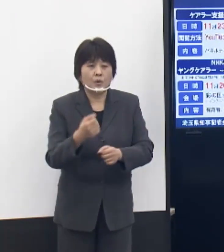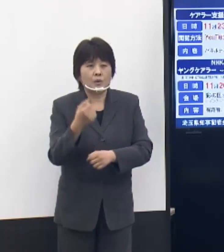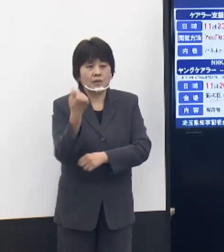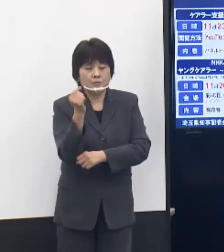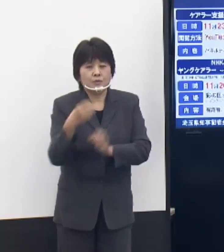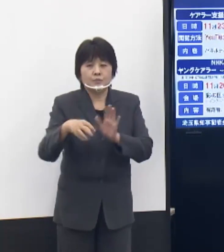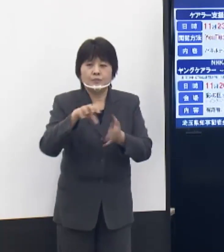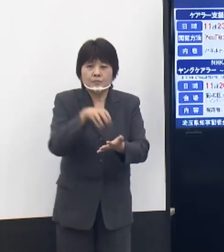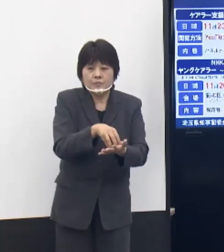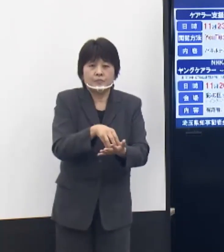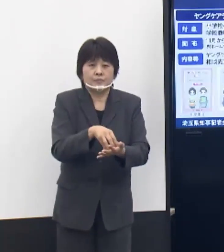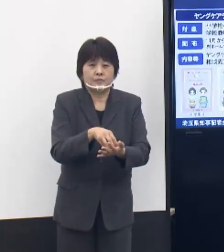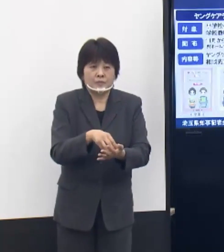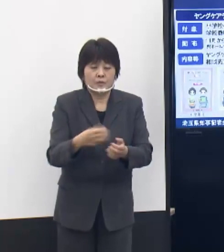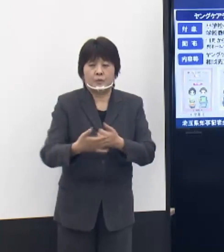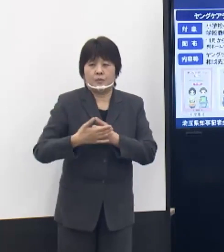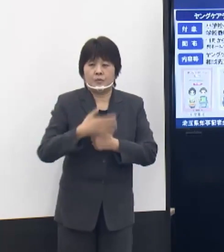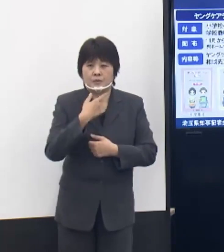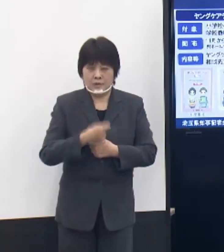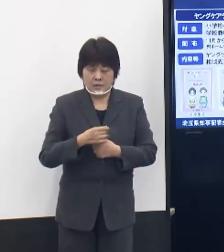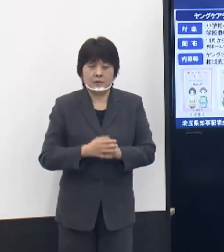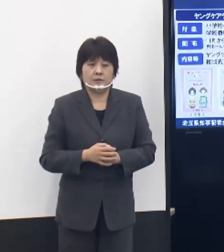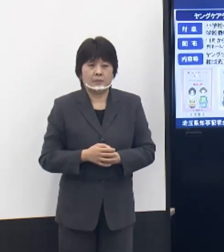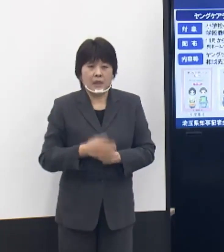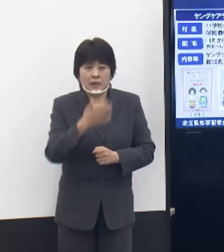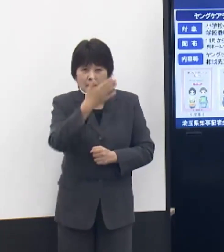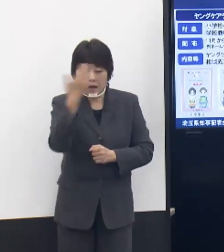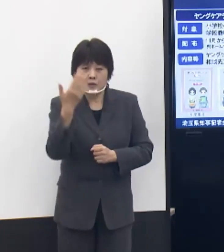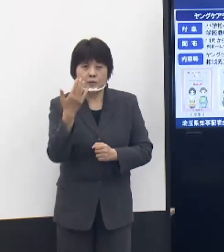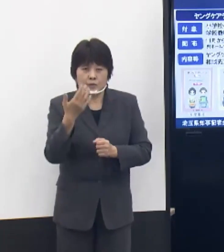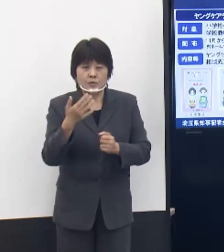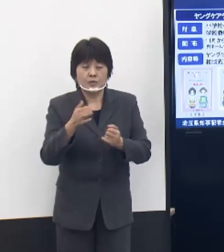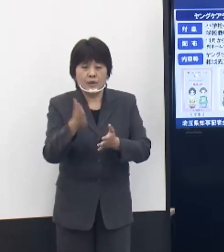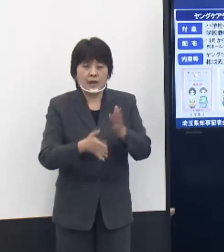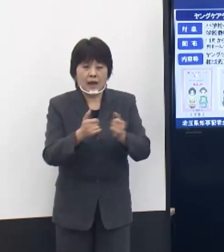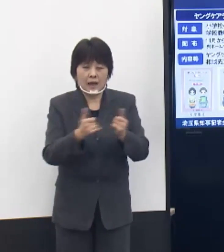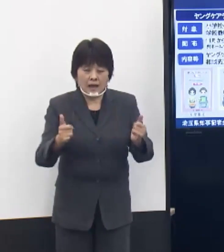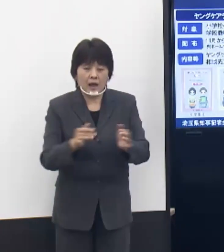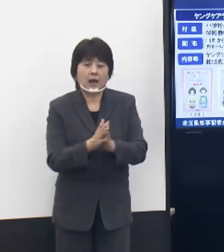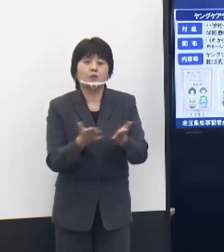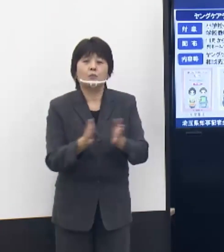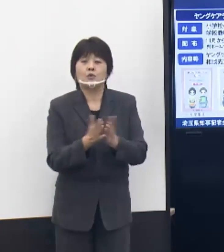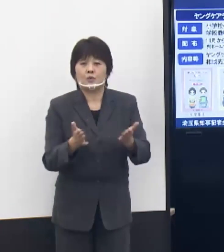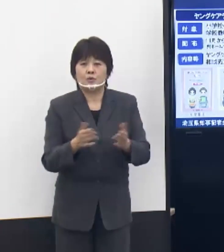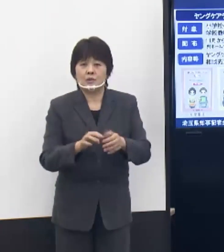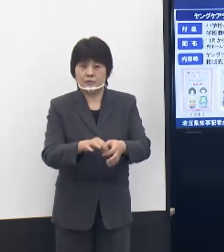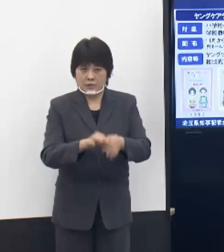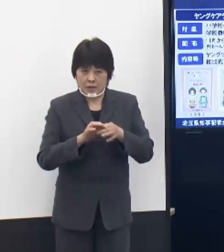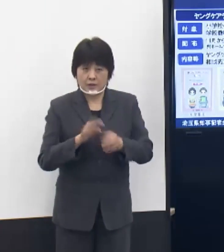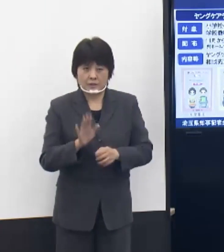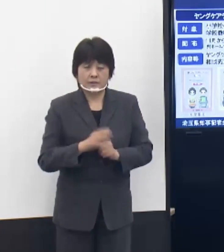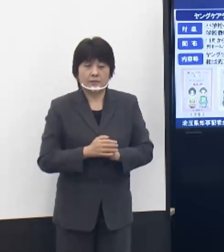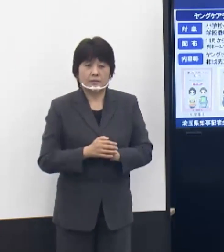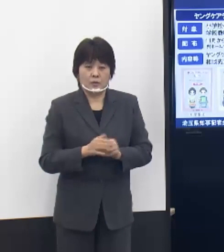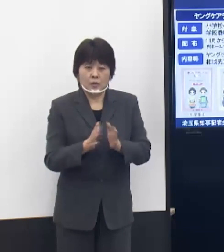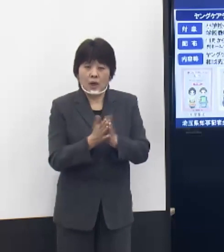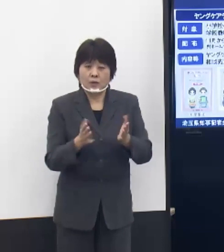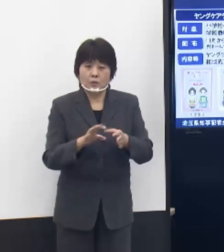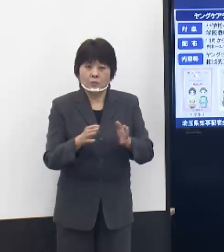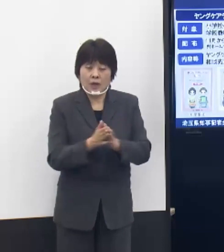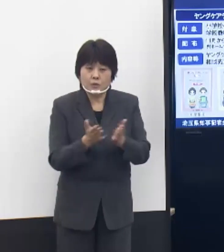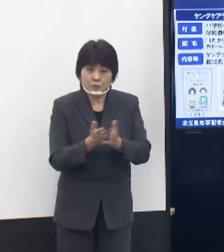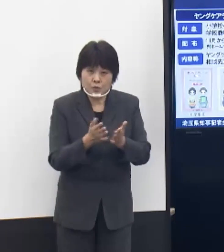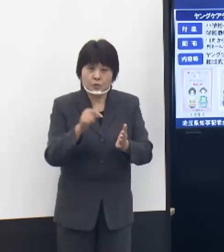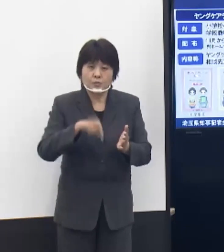いを申し上げます。次に、ヤングケアラーハンドブックであります。このハンドブックですけれ